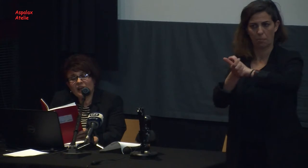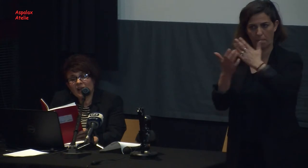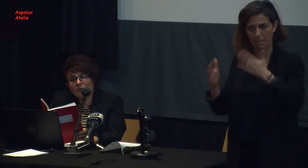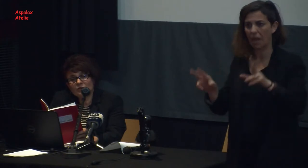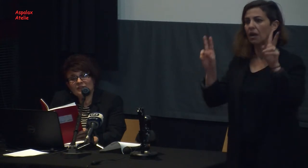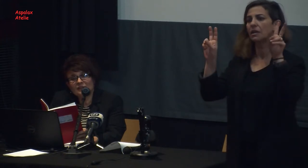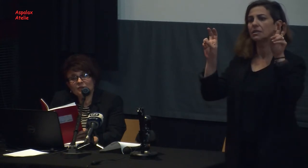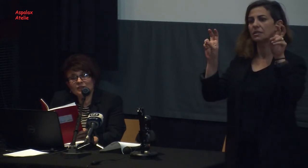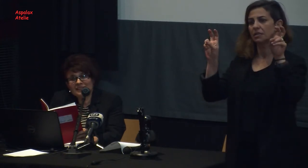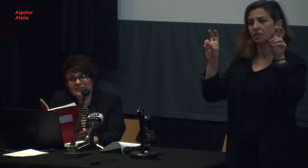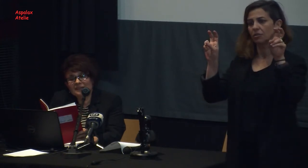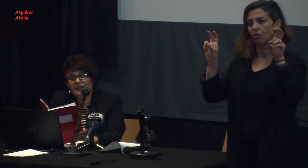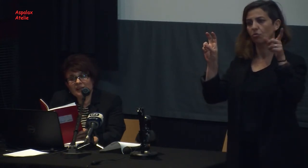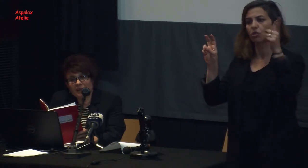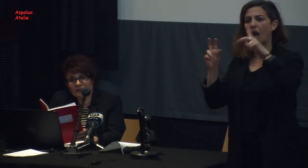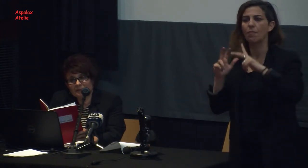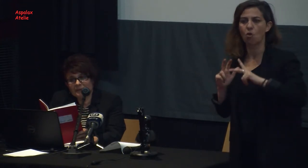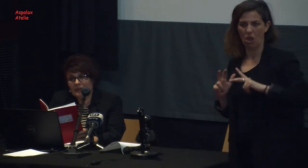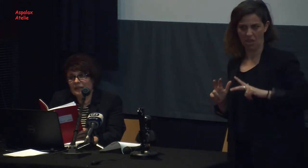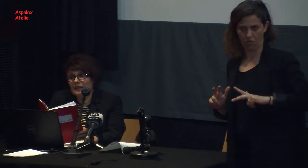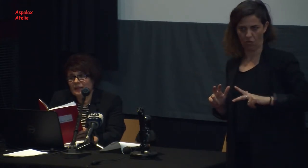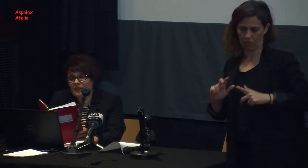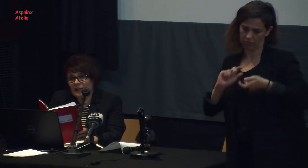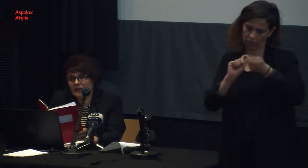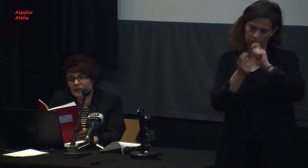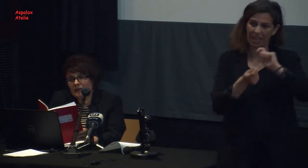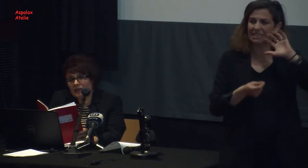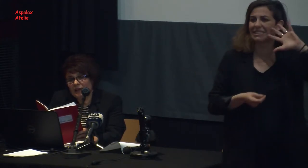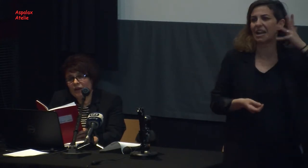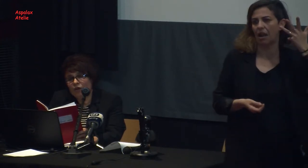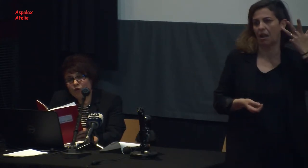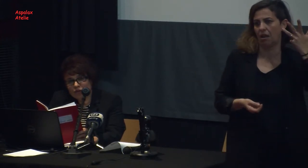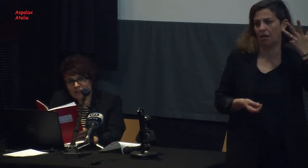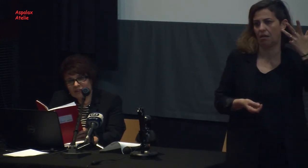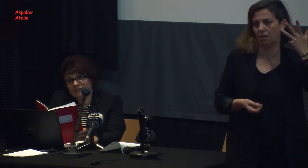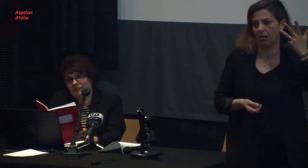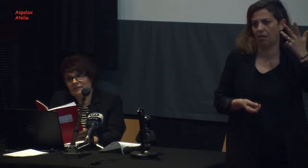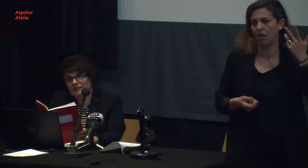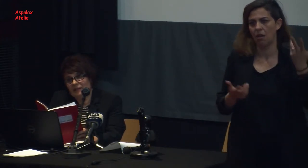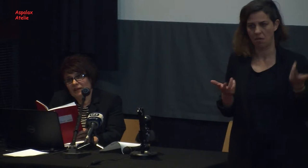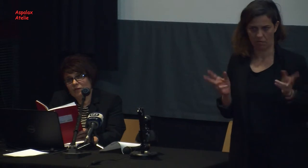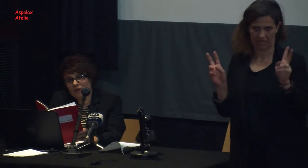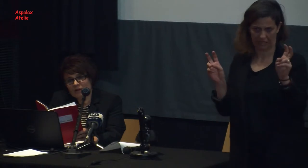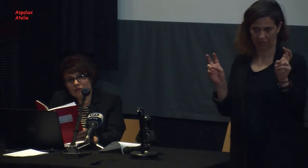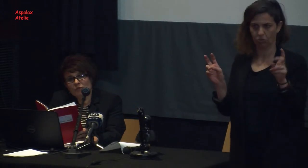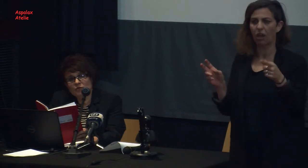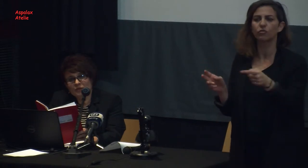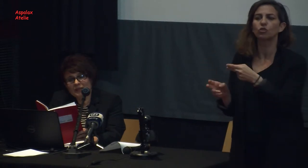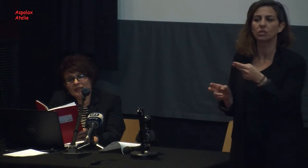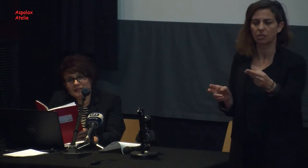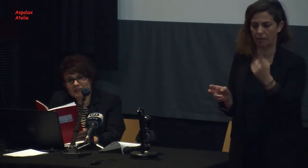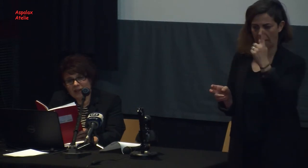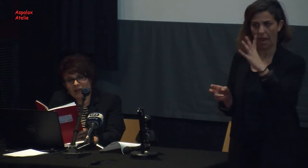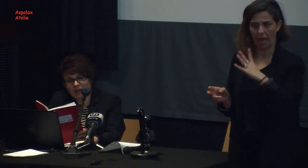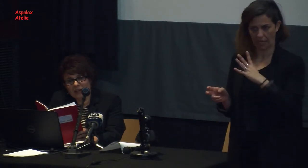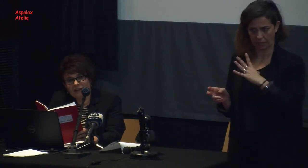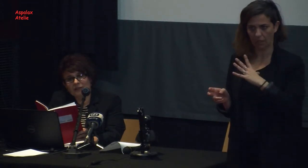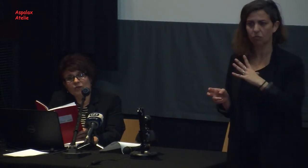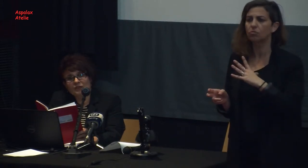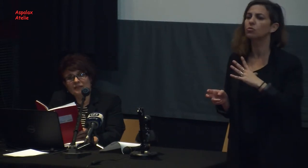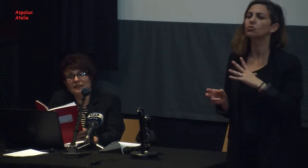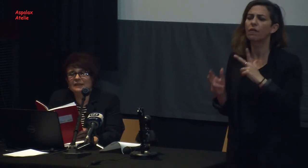είναι «Από την ειδονή στην τρέλα». Δηλαδή, όταν ο άνθρωπος δεν ζει